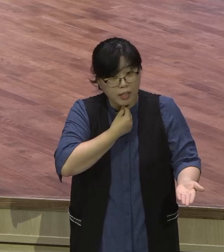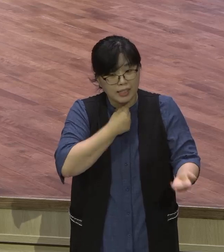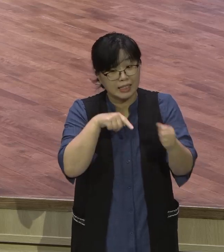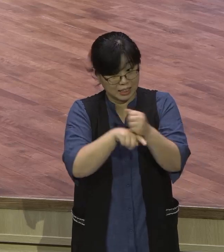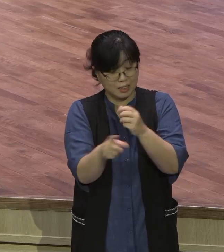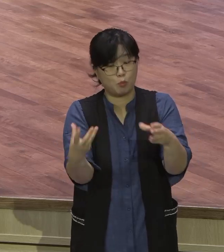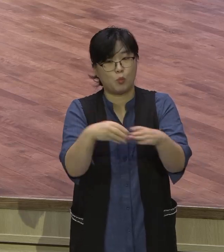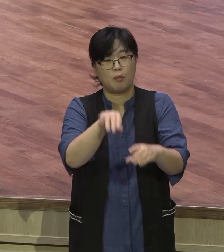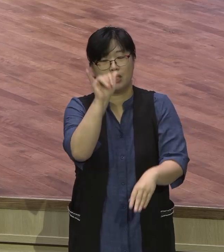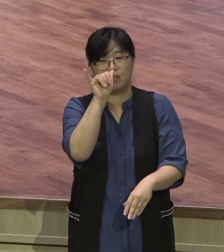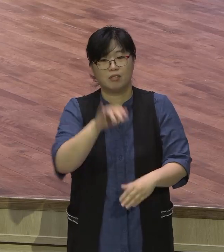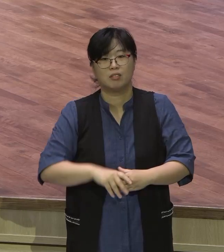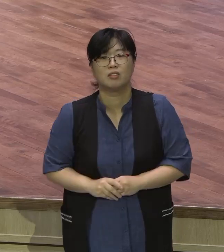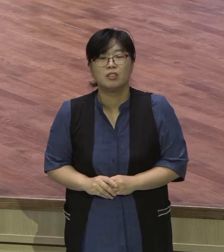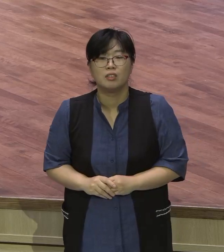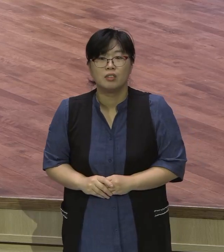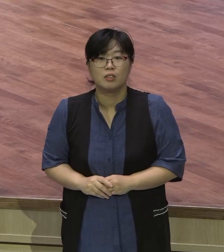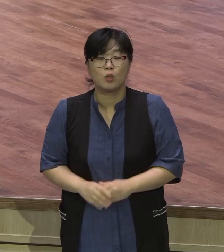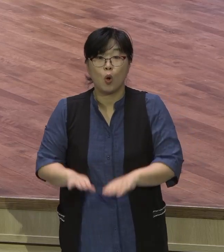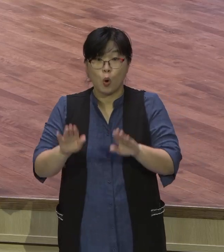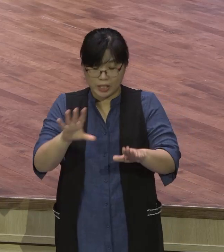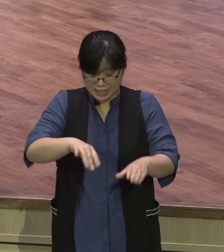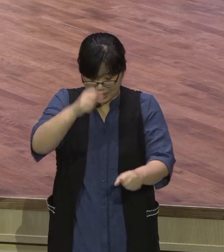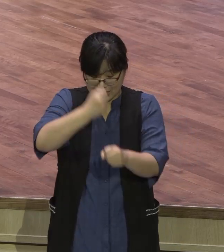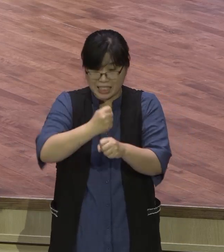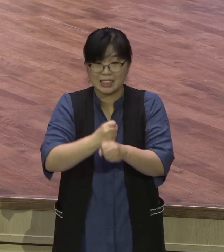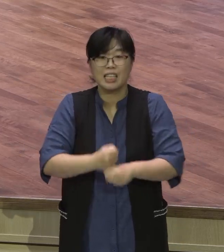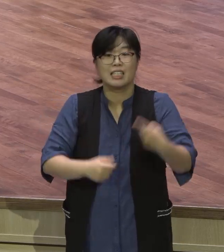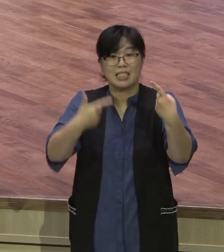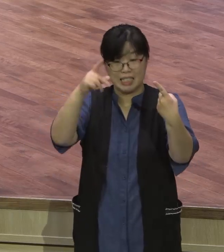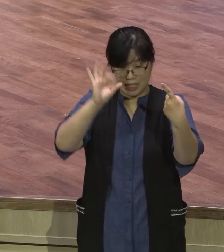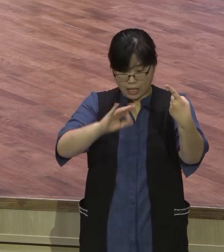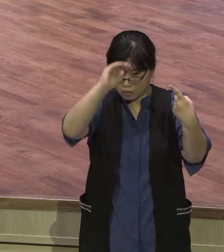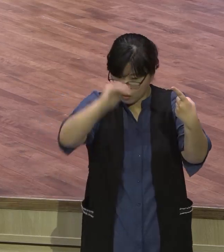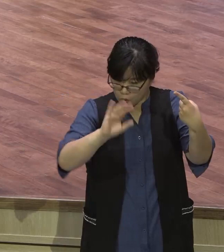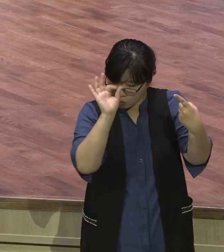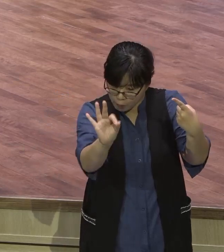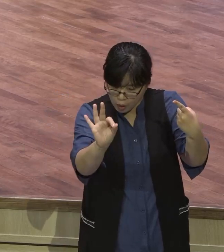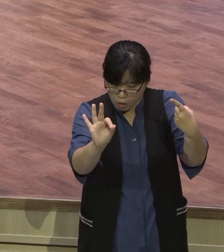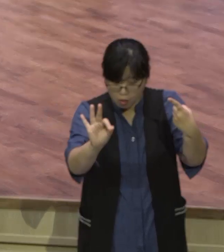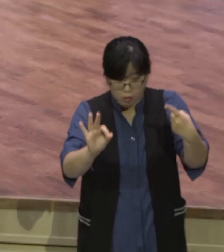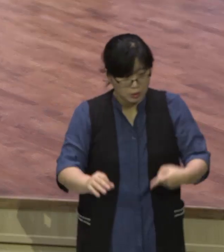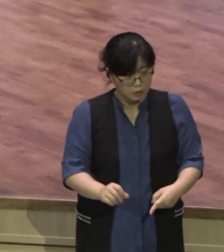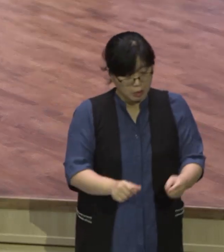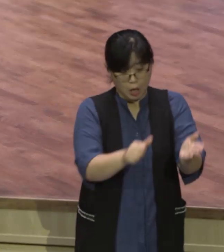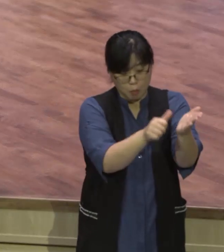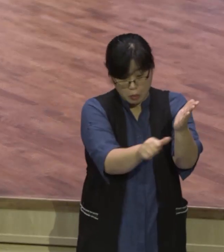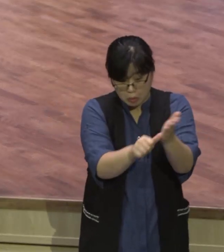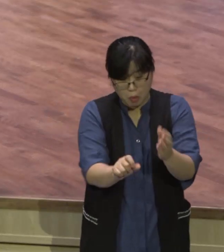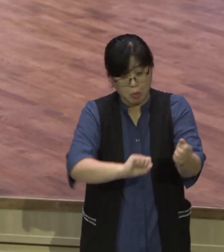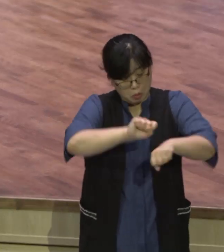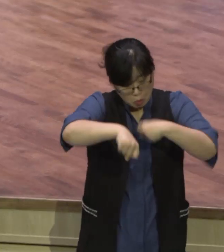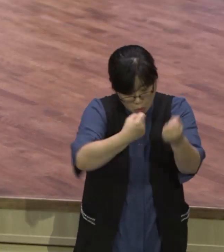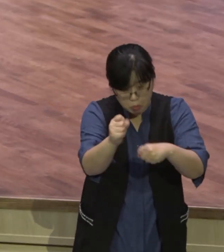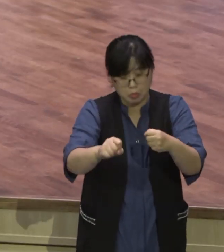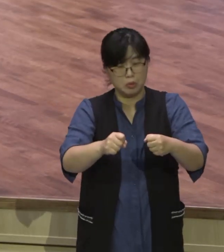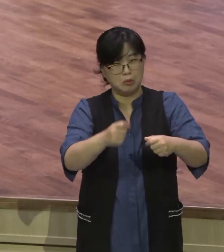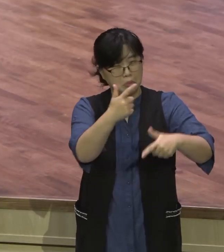시작돼서 장세기 1장 이 절절에 보면 하나님께서 유일하게 하나님의 형상으로 인간을 창조하셨다.